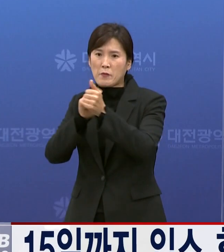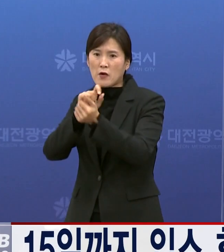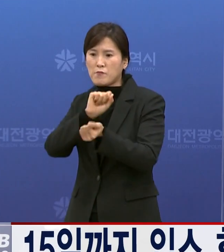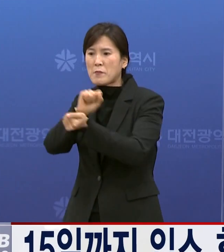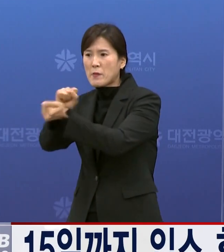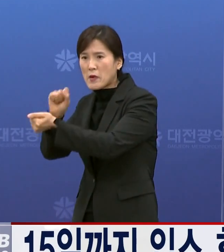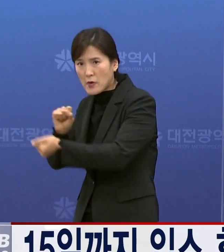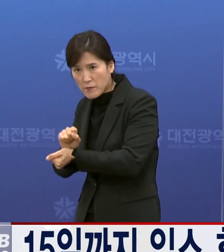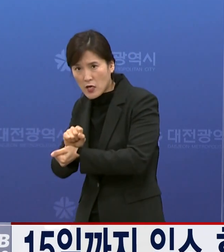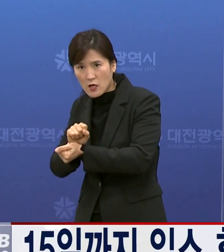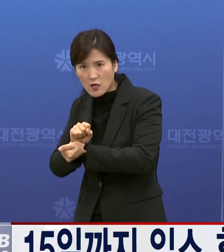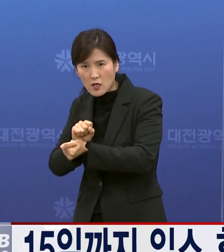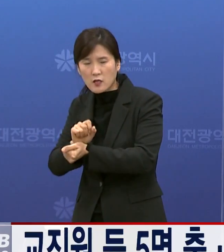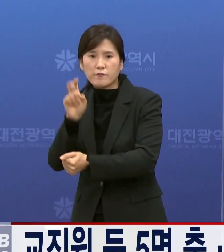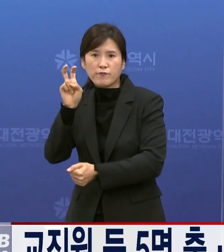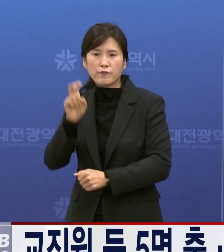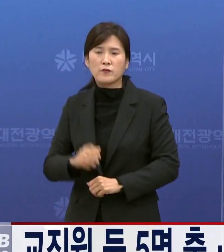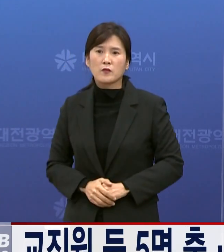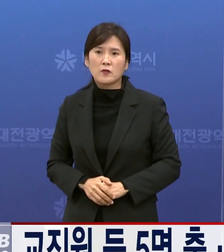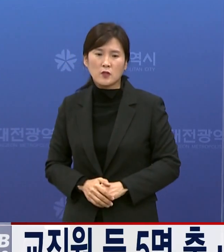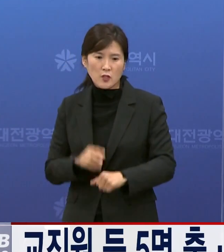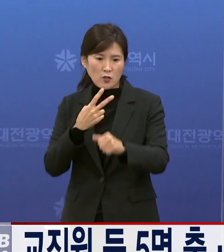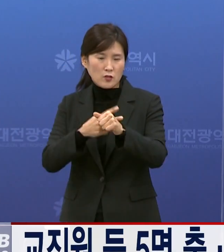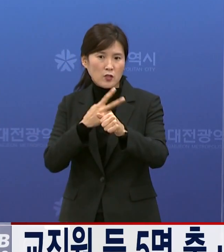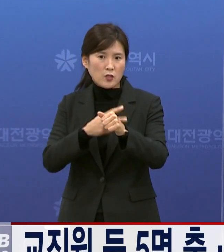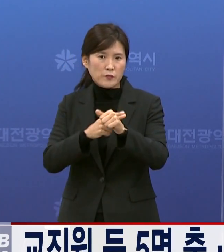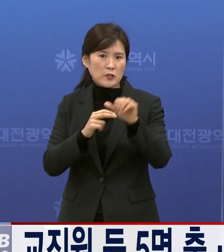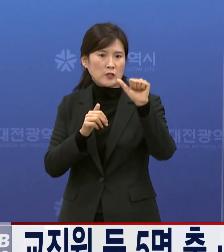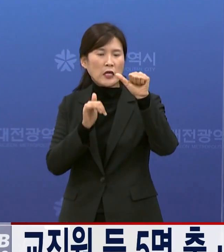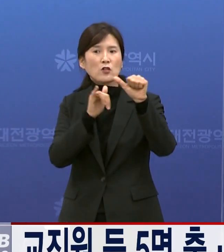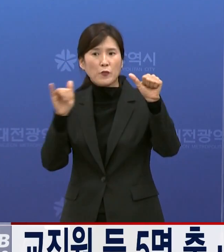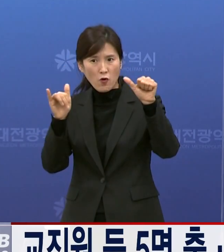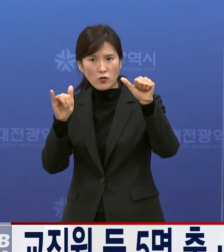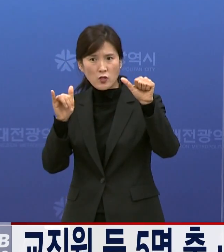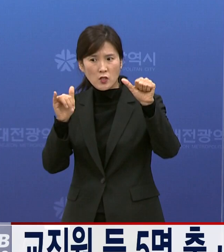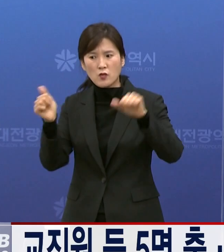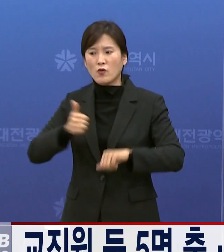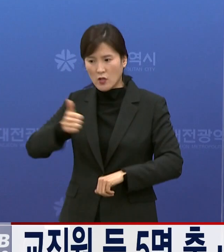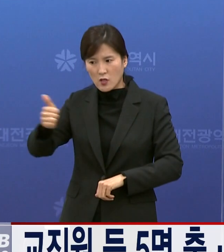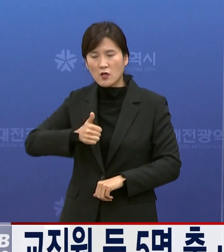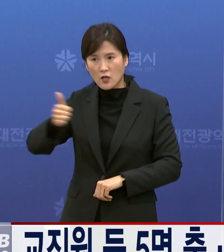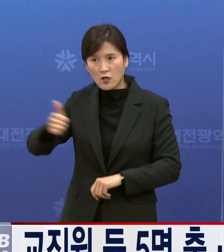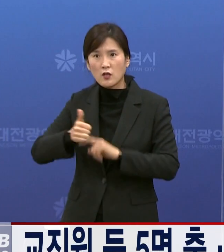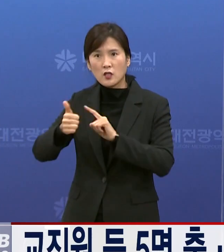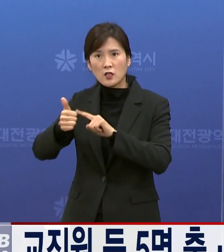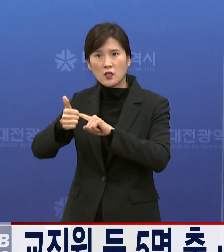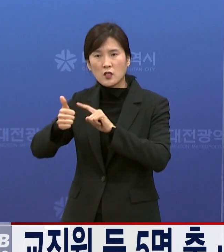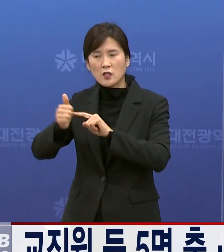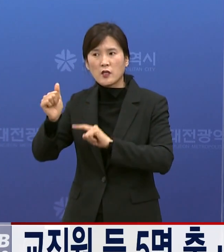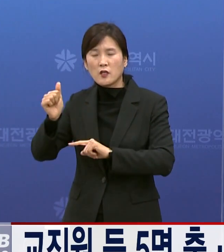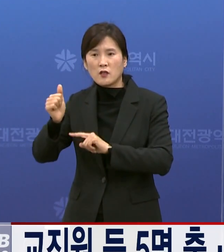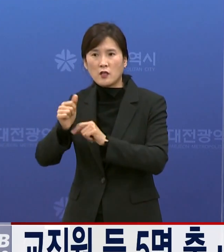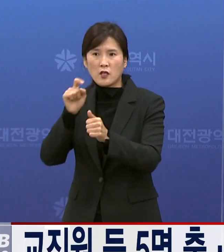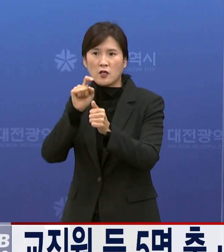확산시켰을 가능성과 교직원 5명이 출퇴근을 하고 있는 상황을 볼 때 교직원에 의한